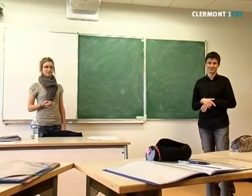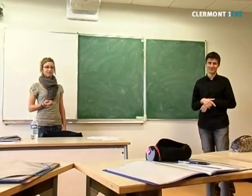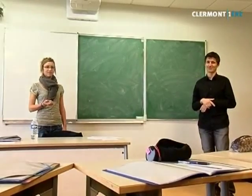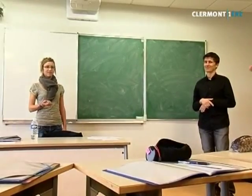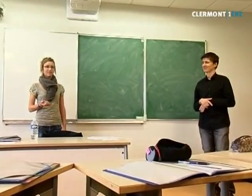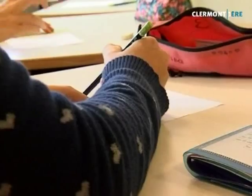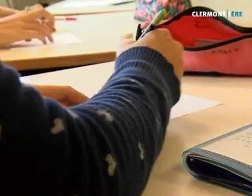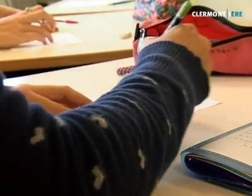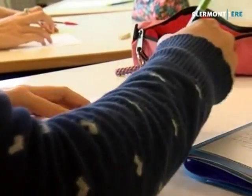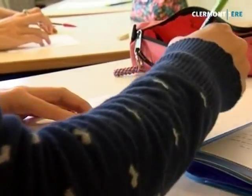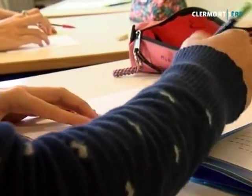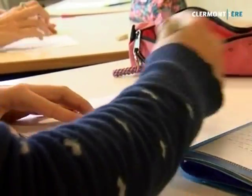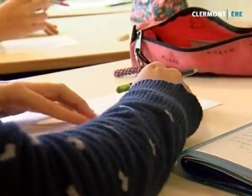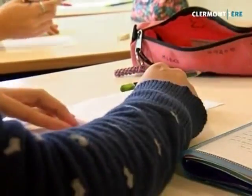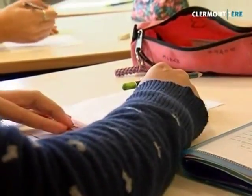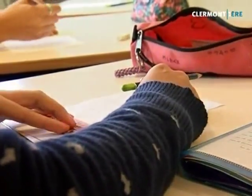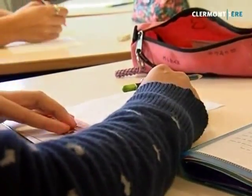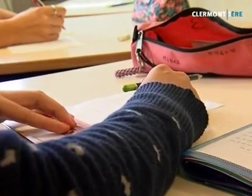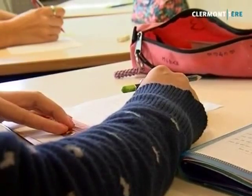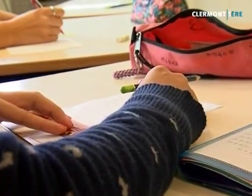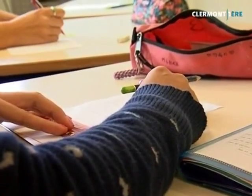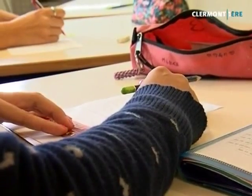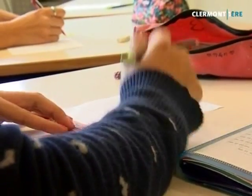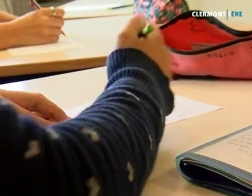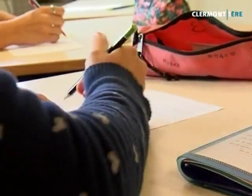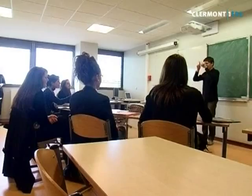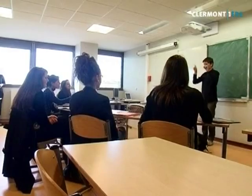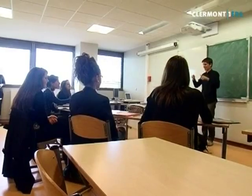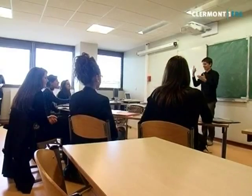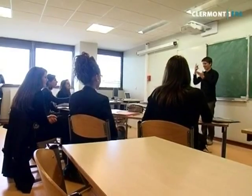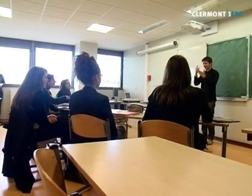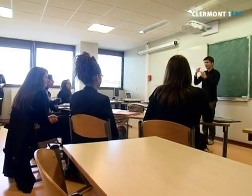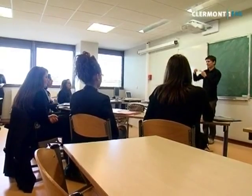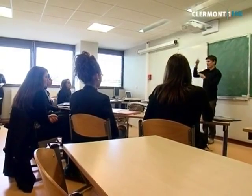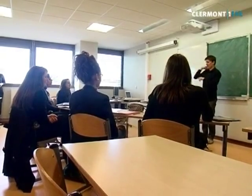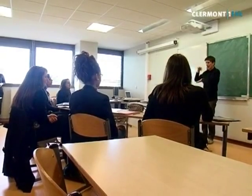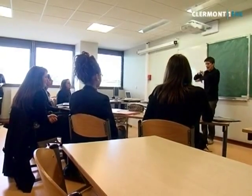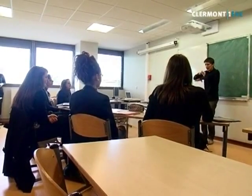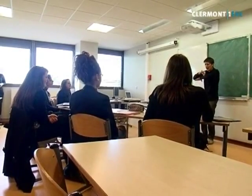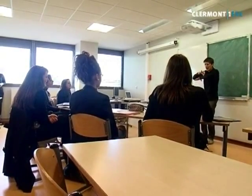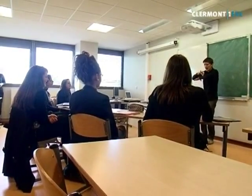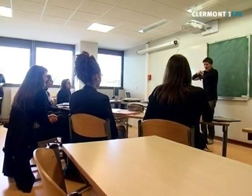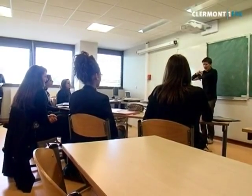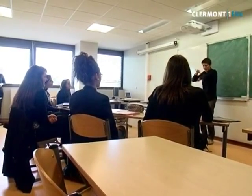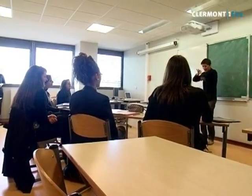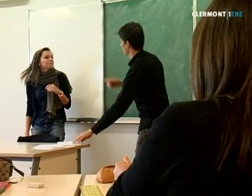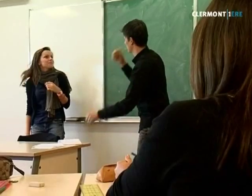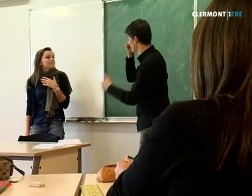leur servir plus tard dans leur vie sociale mais aussi professionnelle. Ces jeunes filles se destinent à être traductrices, médecins ou bien encore